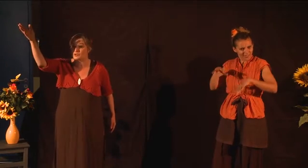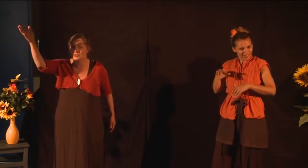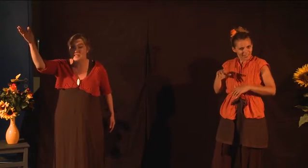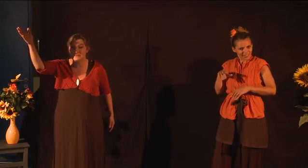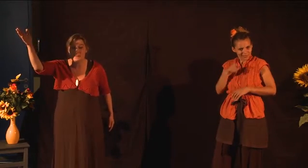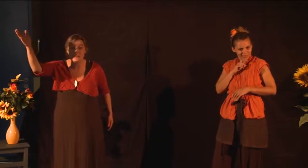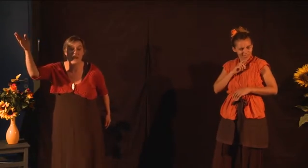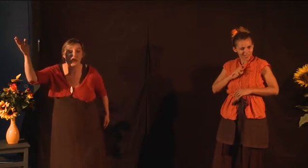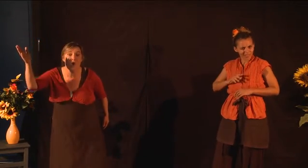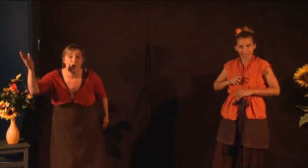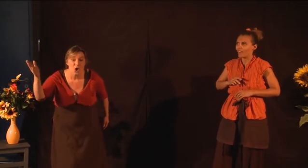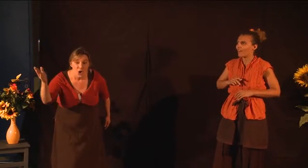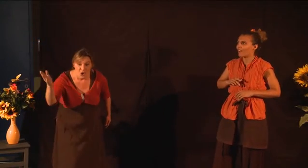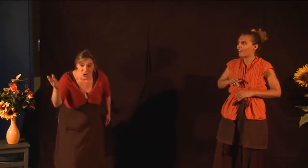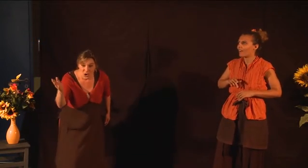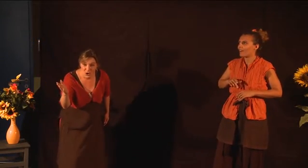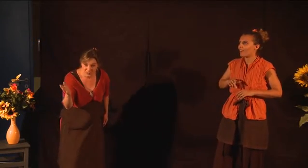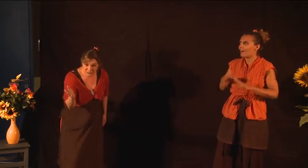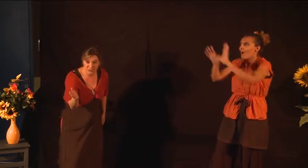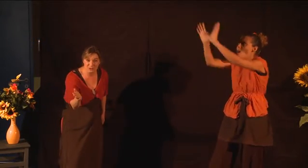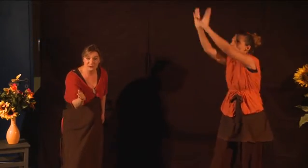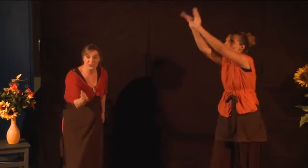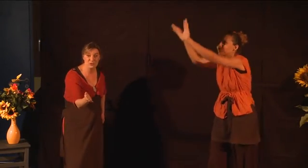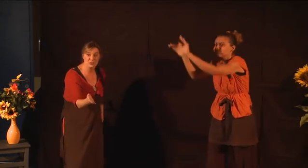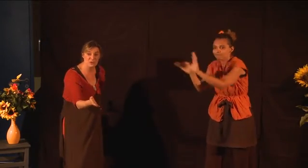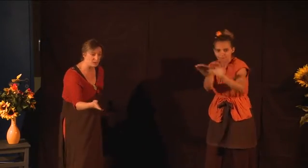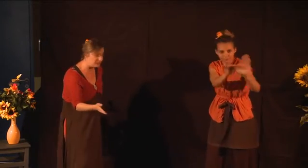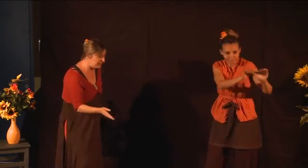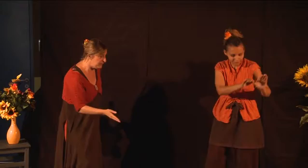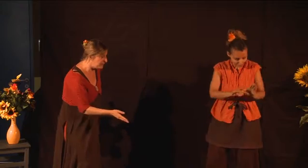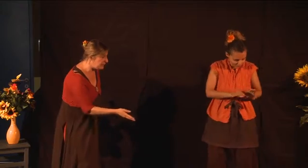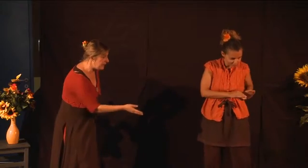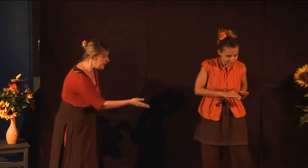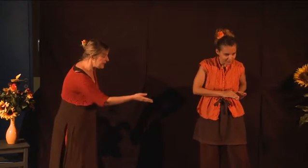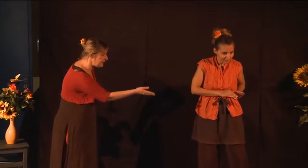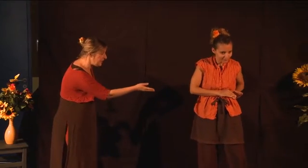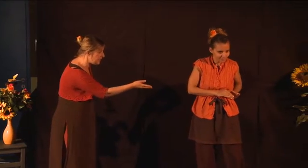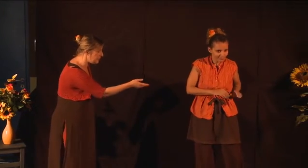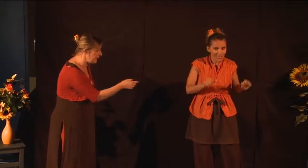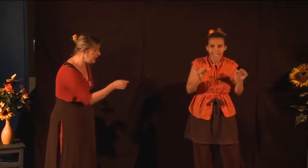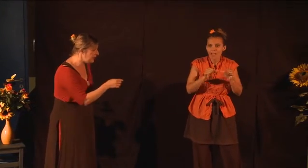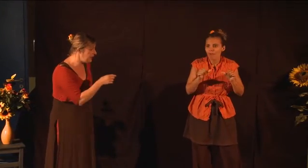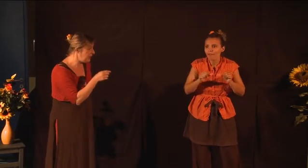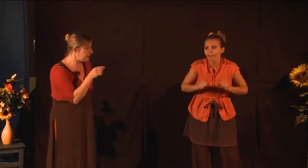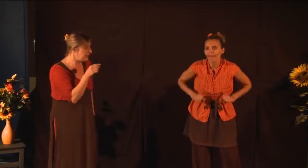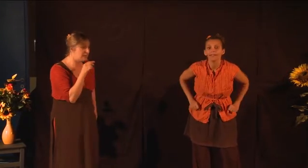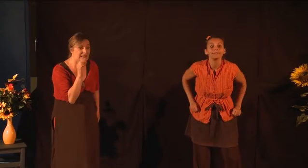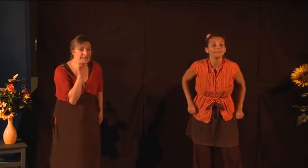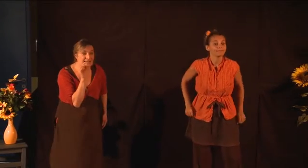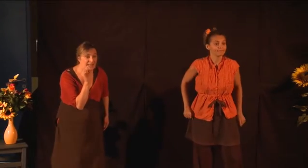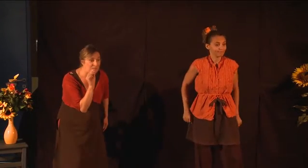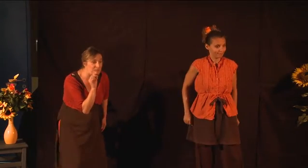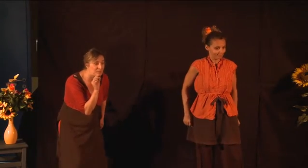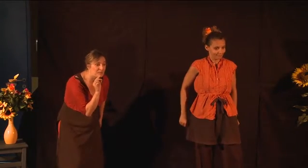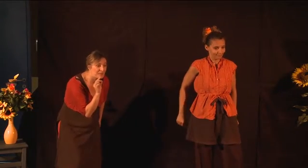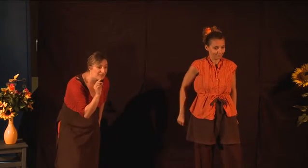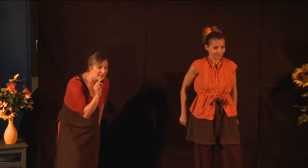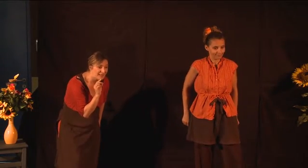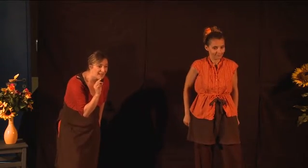ramené dans son nid? Le petit oiseau est venu lui aussi, et là qu'est-ce qu'il a fait? Il